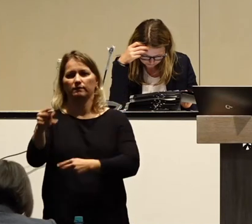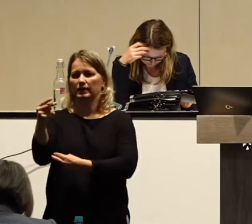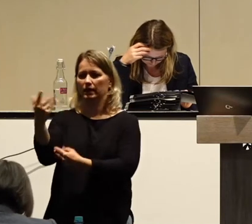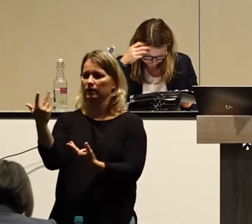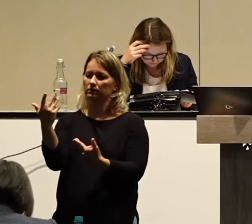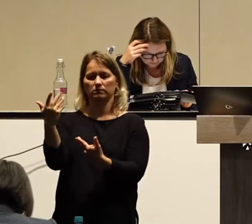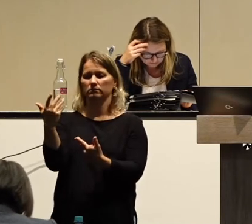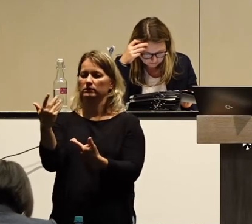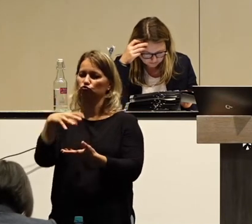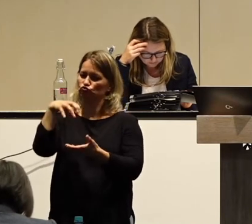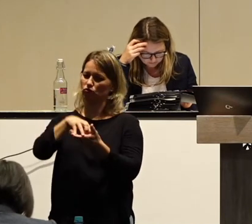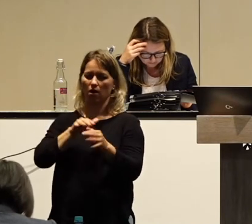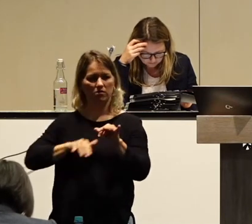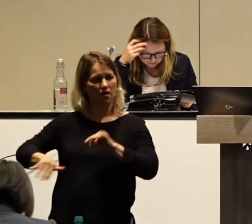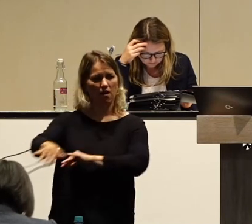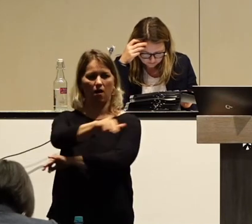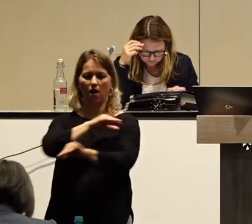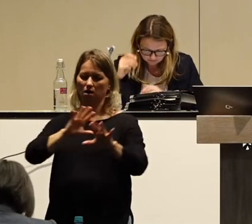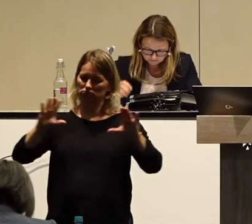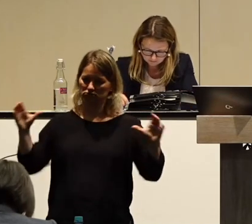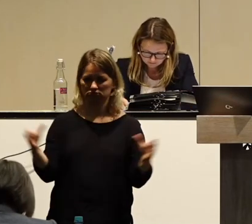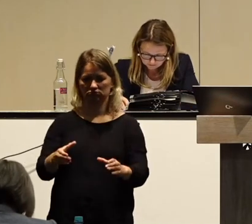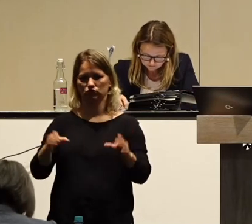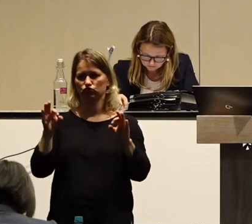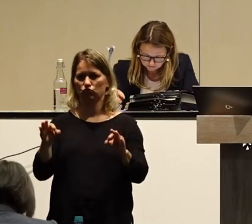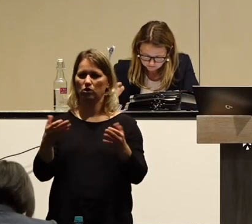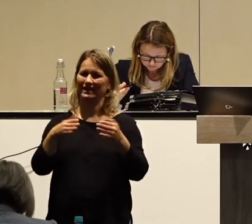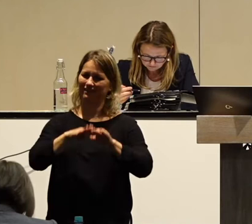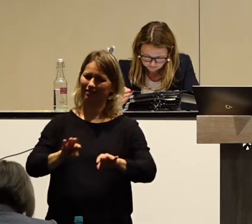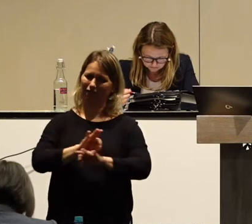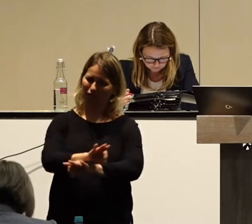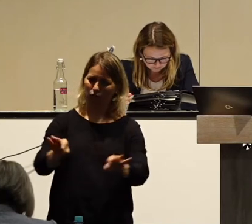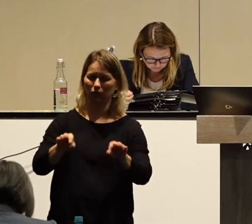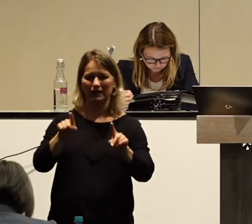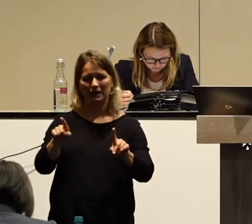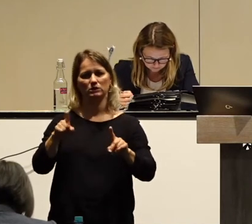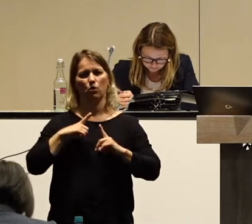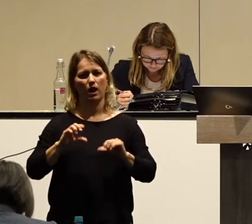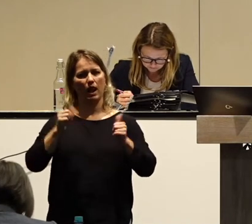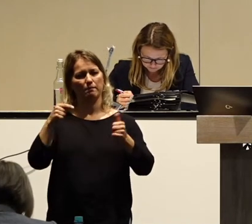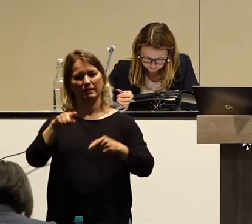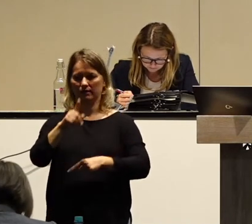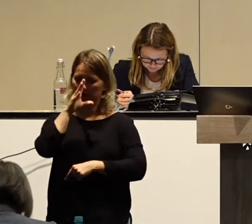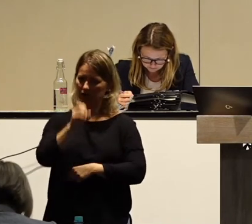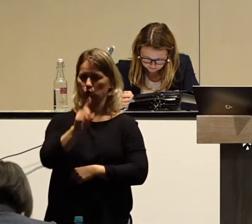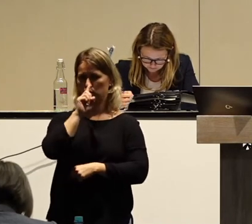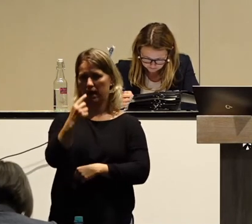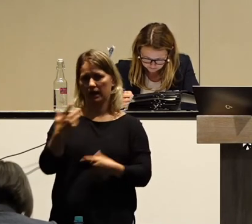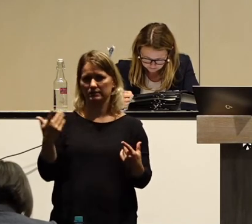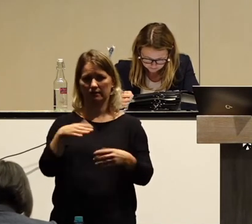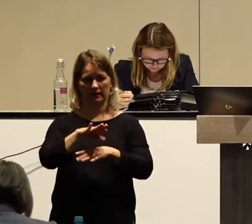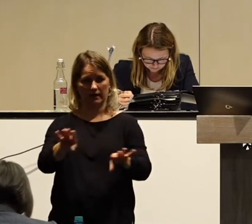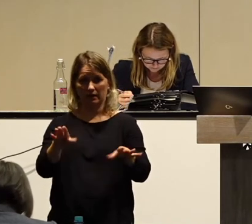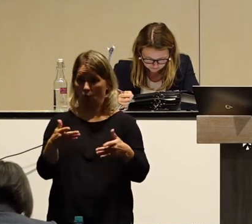die lebenswerte Stadt, die lebenswerte Stadt für unsere Kinder sollte der Mittelpunkt unseres Lebens sein. Kinder sind unsere